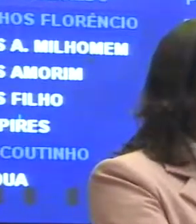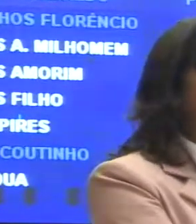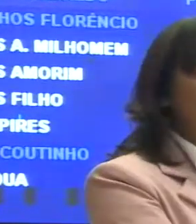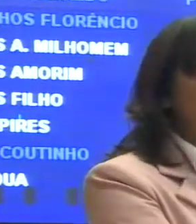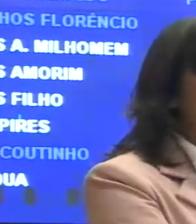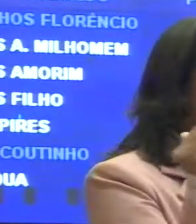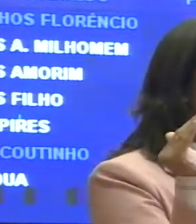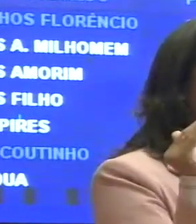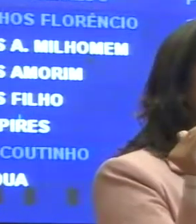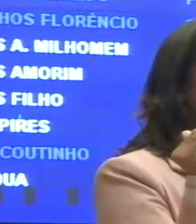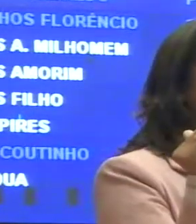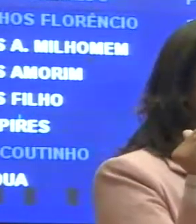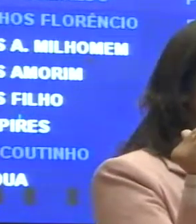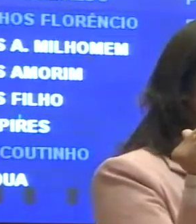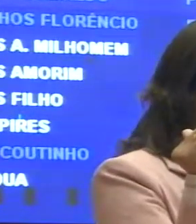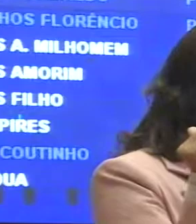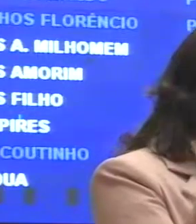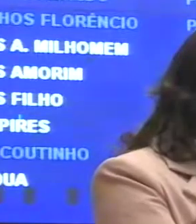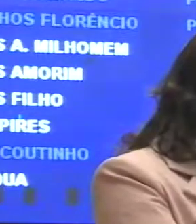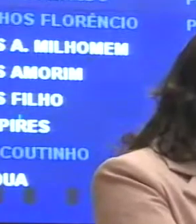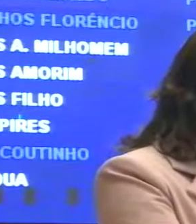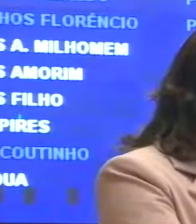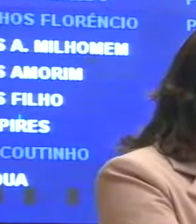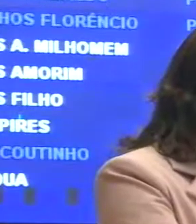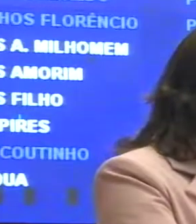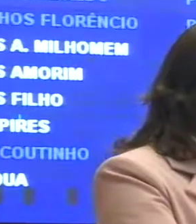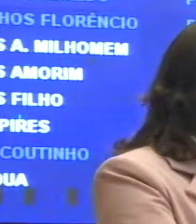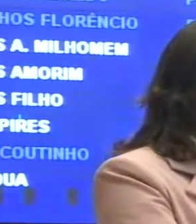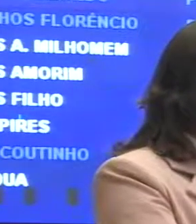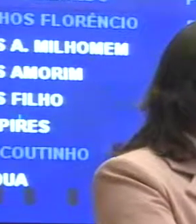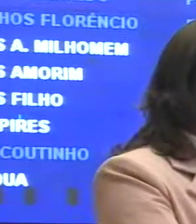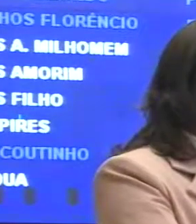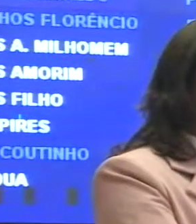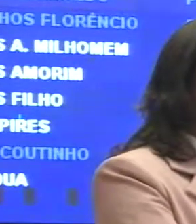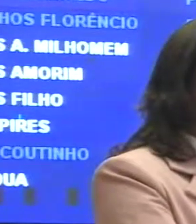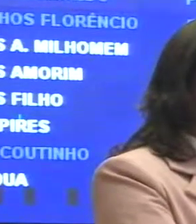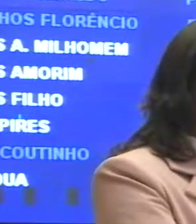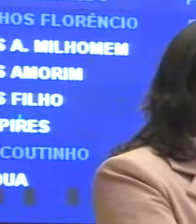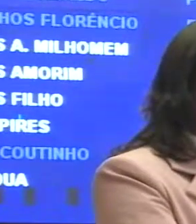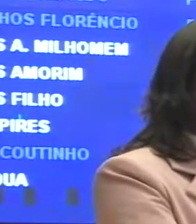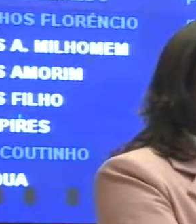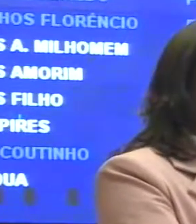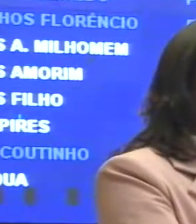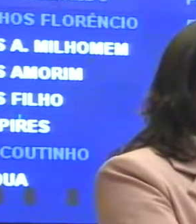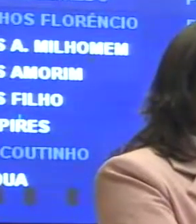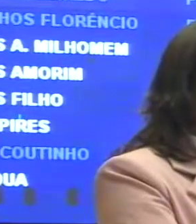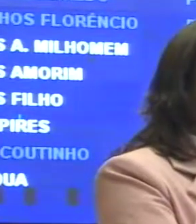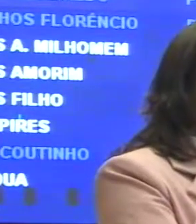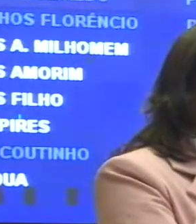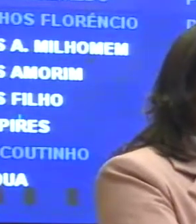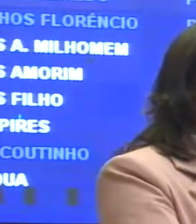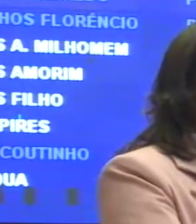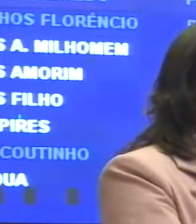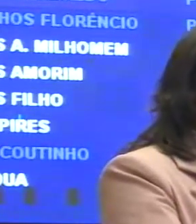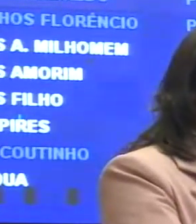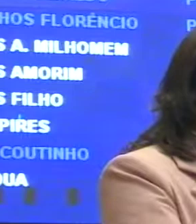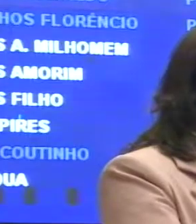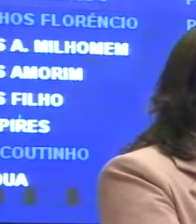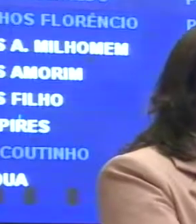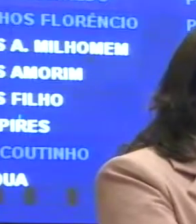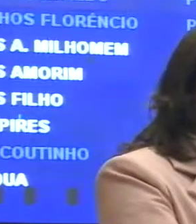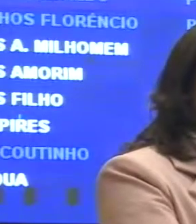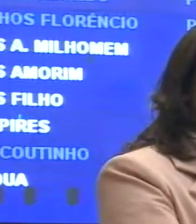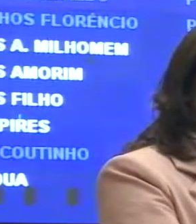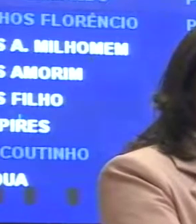OAB, também não há nenhuma resposta. Então, eu queria fazer esse registro, deixar aqui nos anais desta